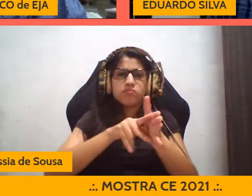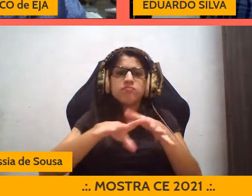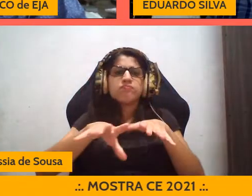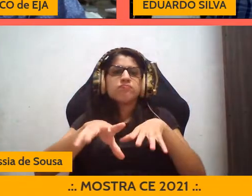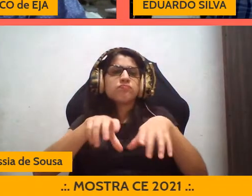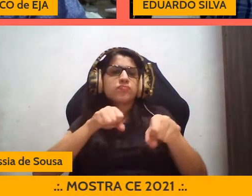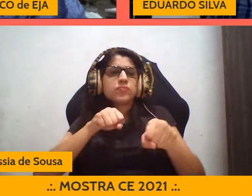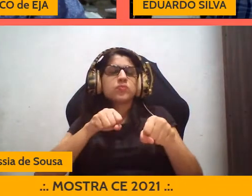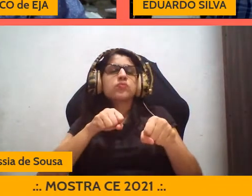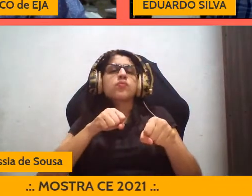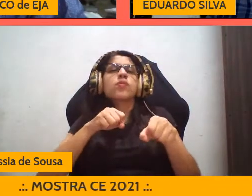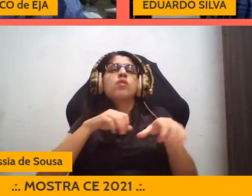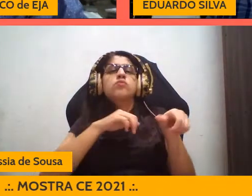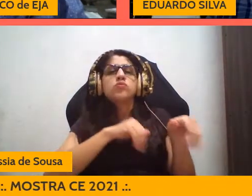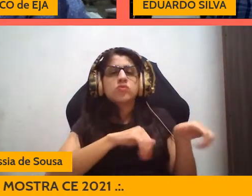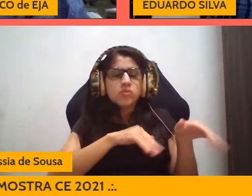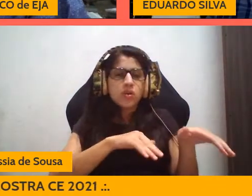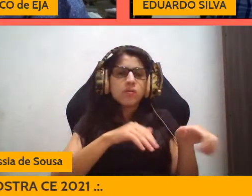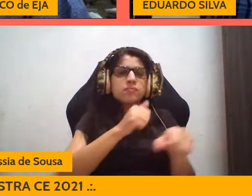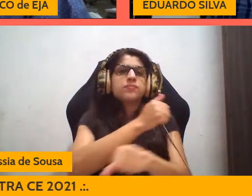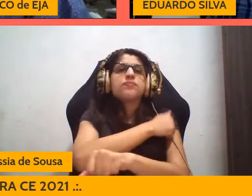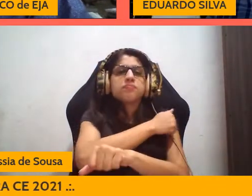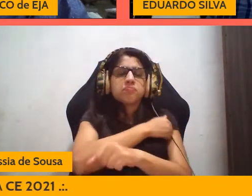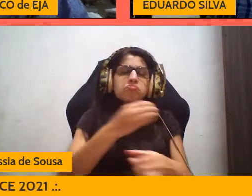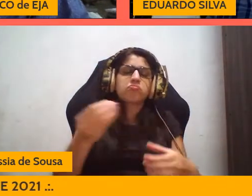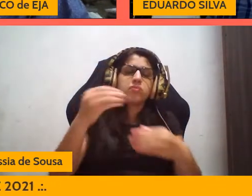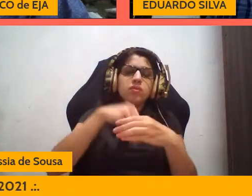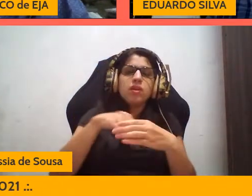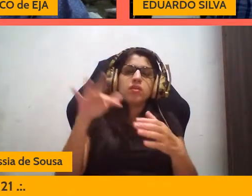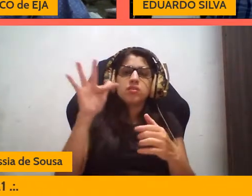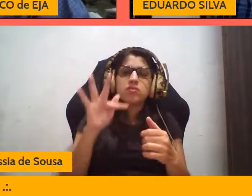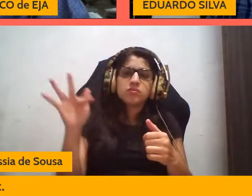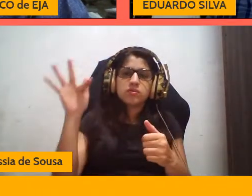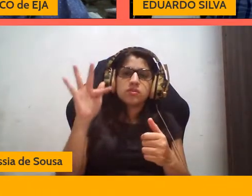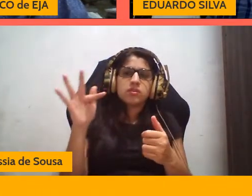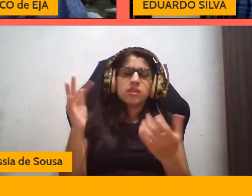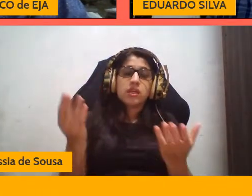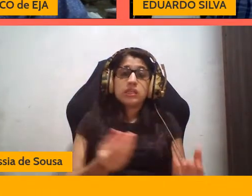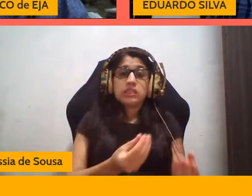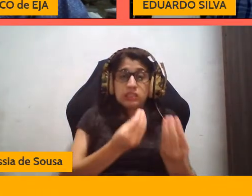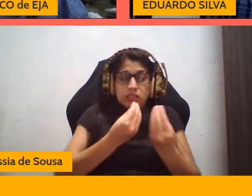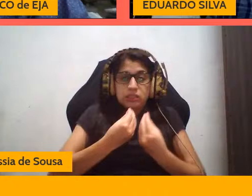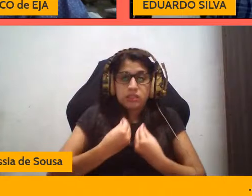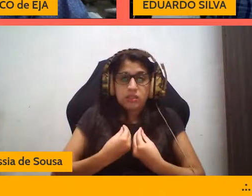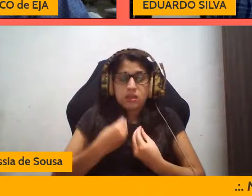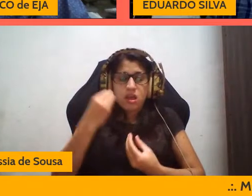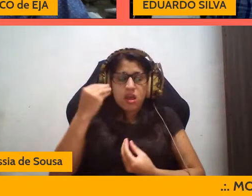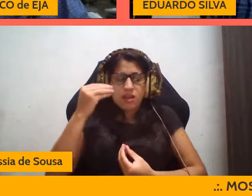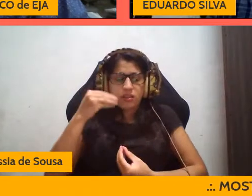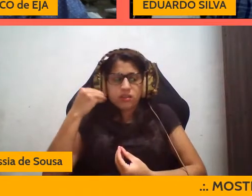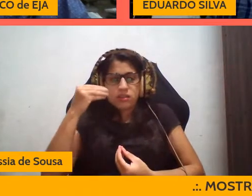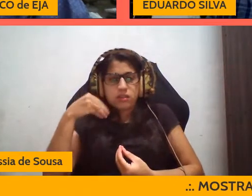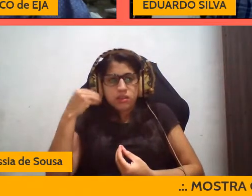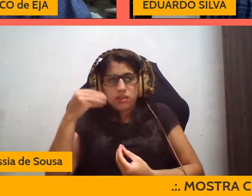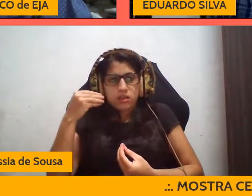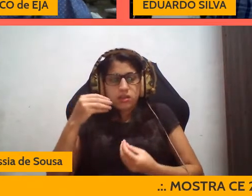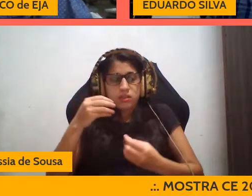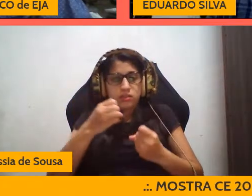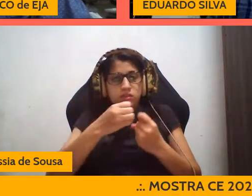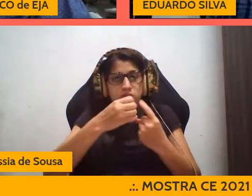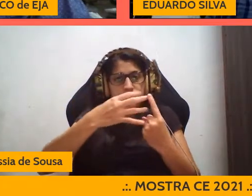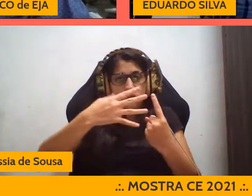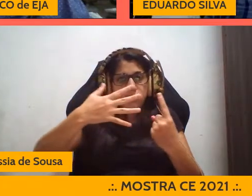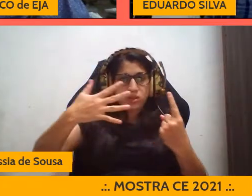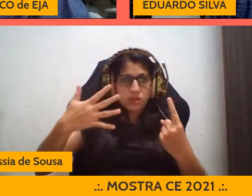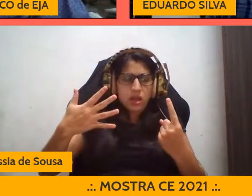como estudante dentro da universidade e traz, né, esta experiência de extensão para